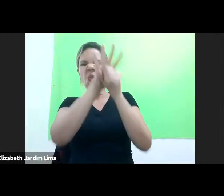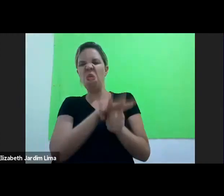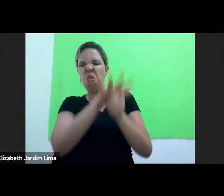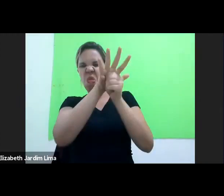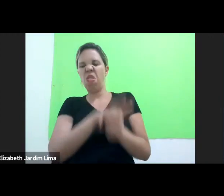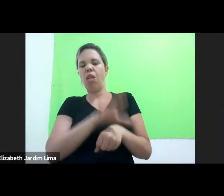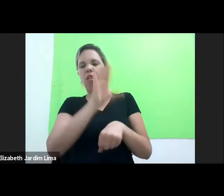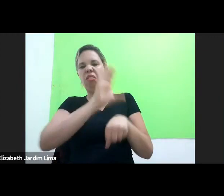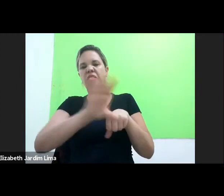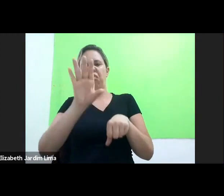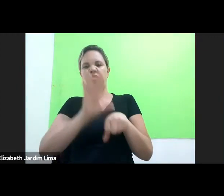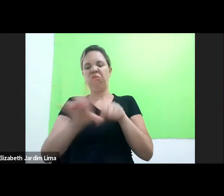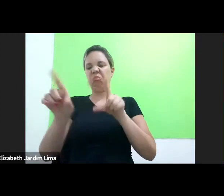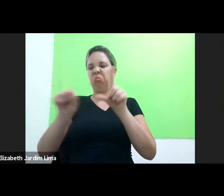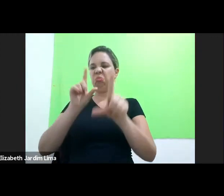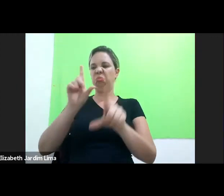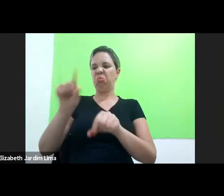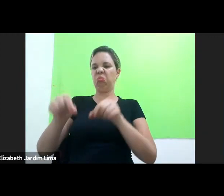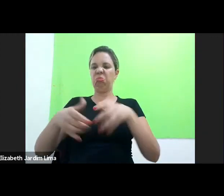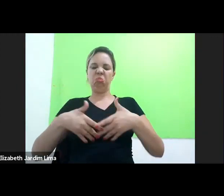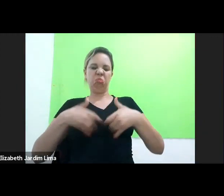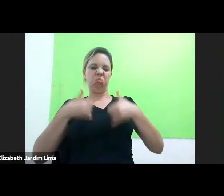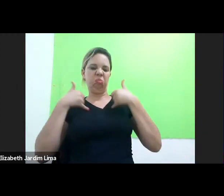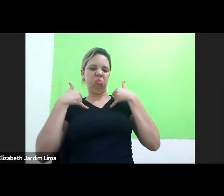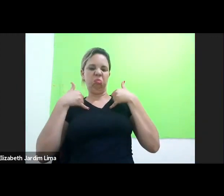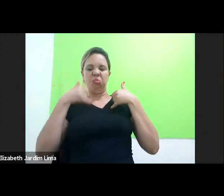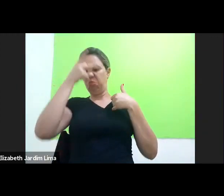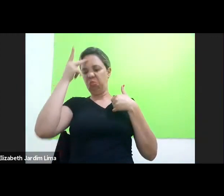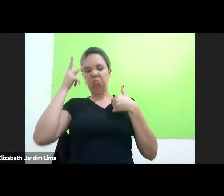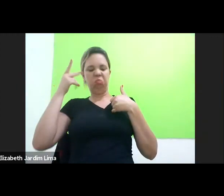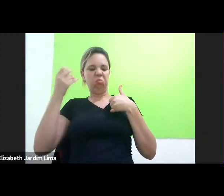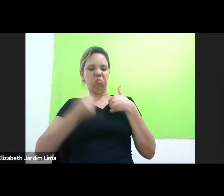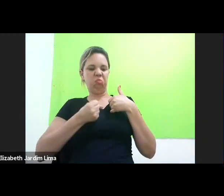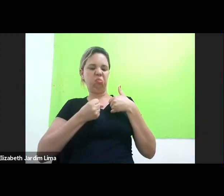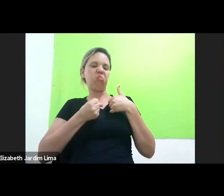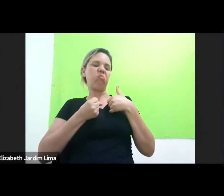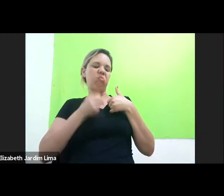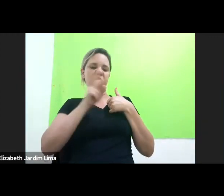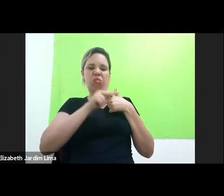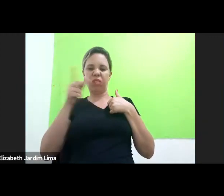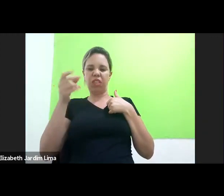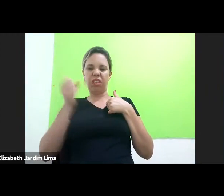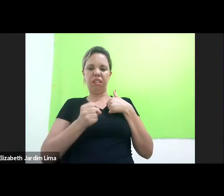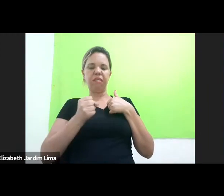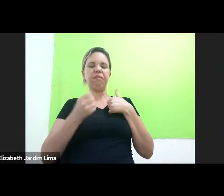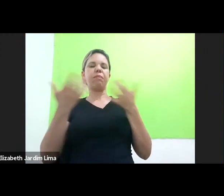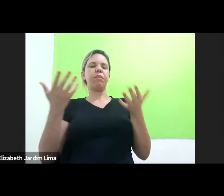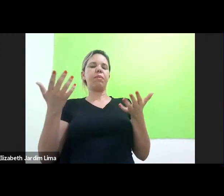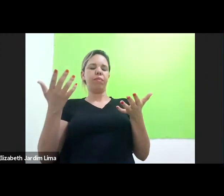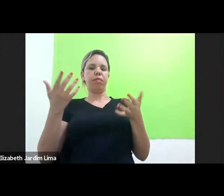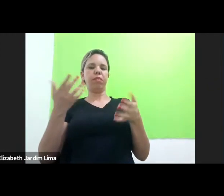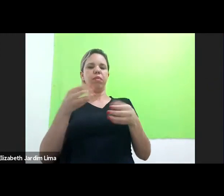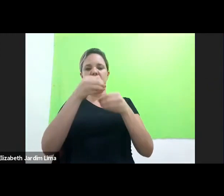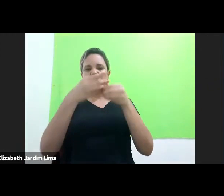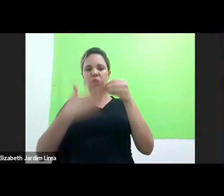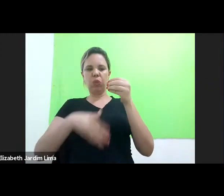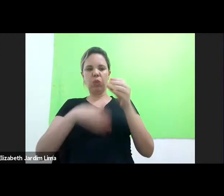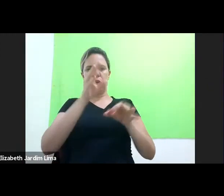elitista, né, muitas pessoas brancas, professores brancos, com argumentos e ensino